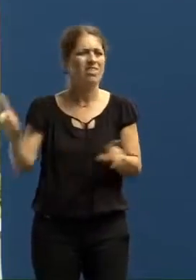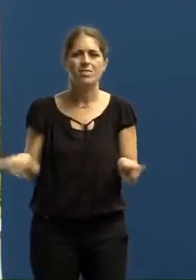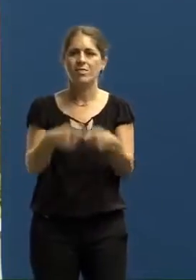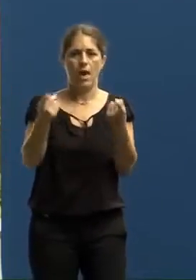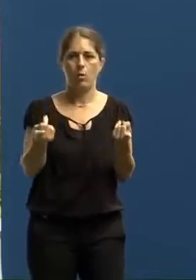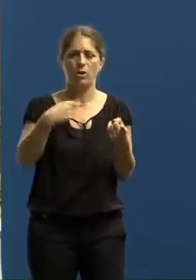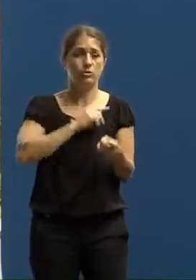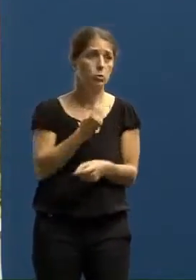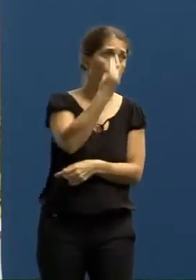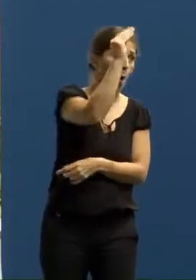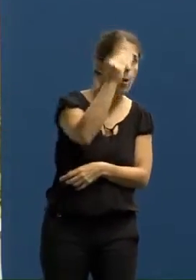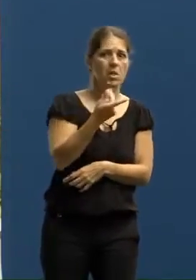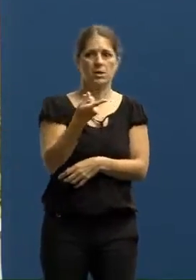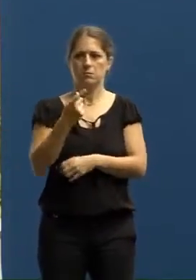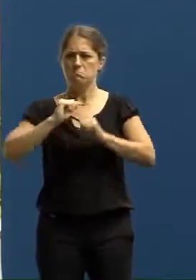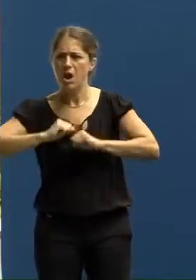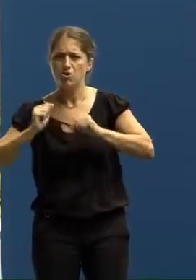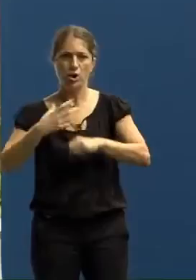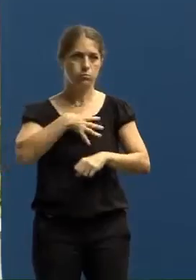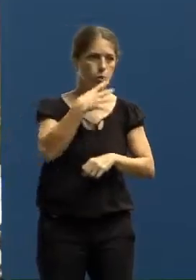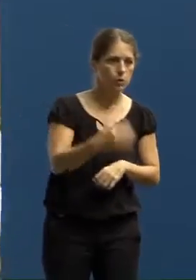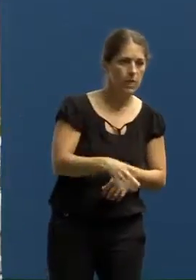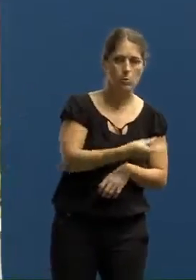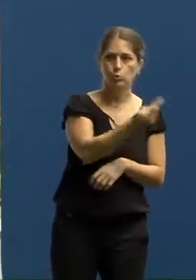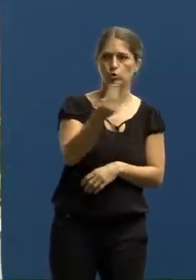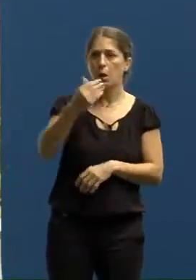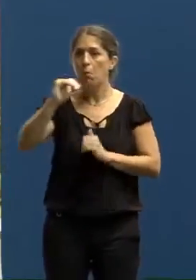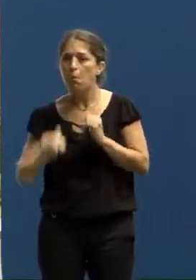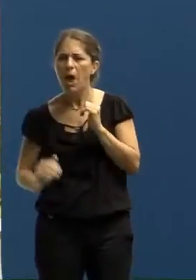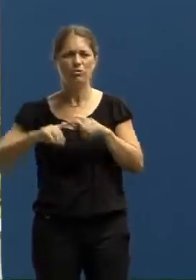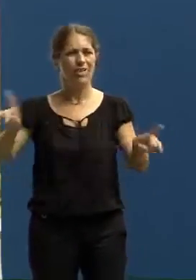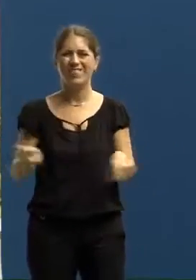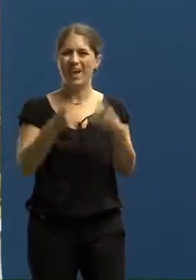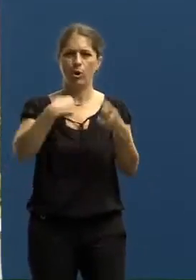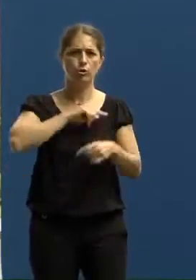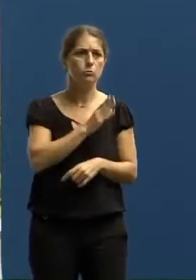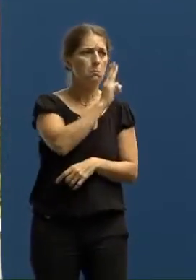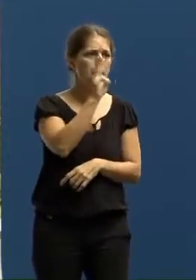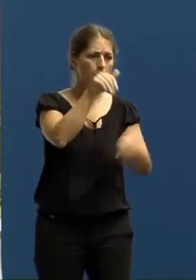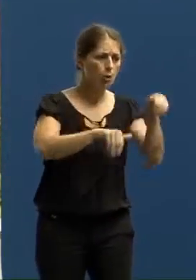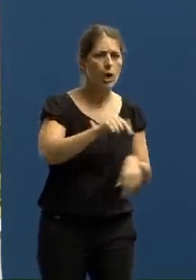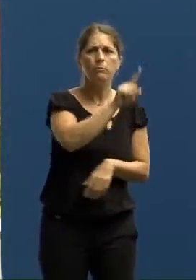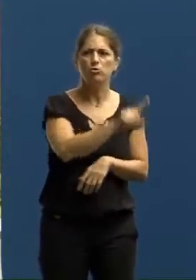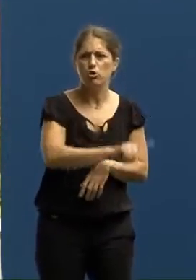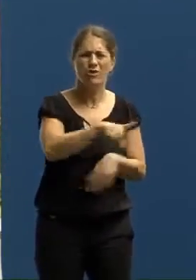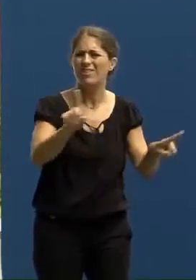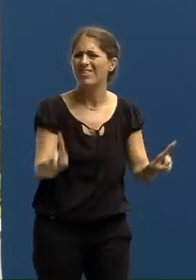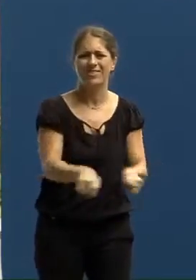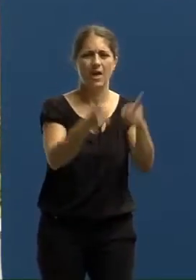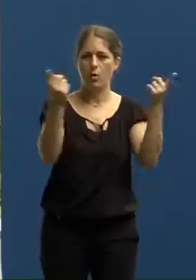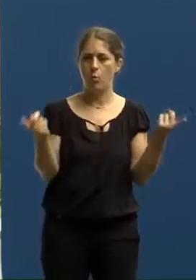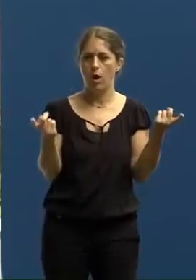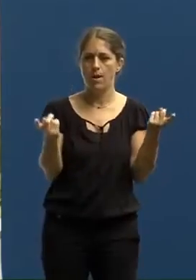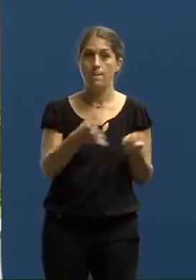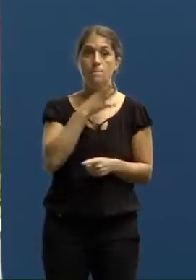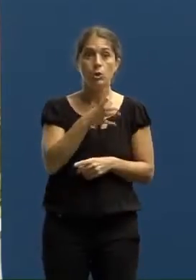somos novos ou vellos, se temos máis posibilidades ou menos, e sobre todo, da igual se votamos ou non votamos o Partido Popular, porque